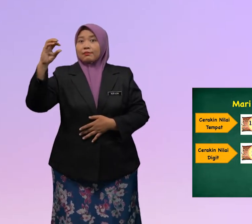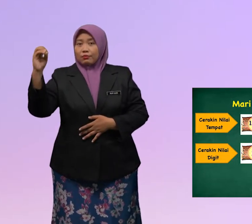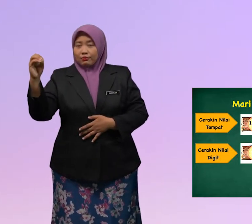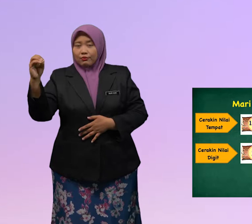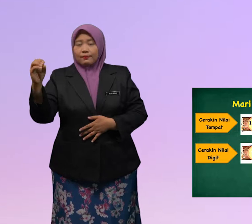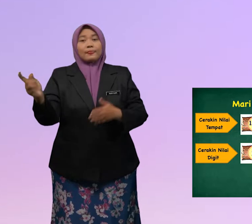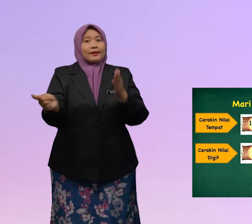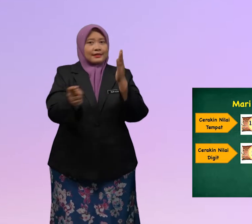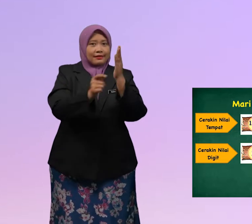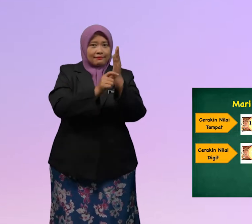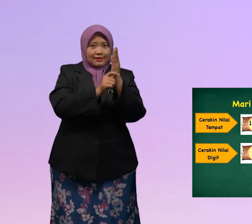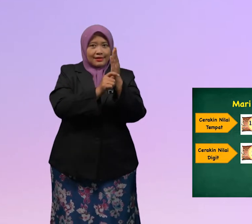1,000 tambah